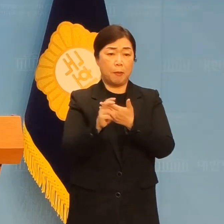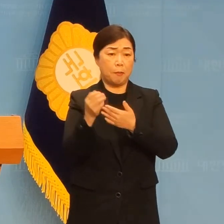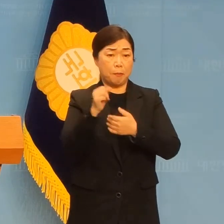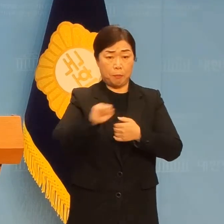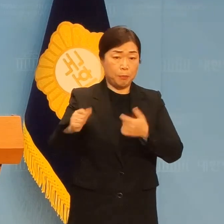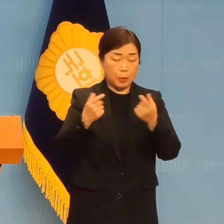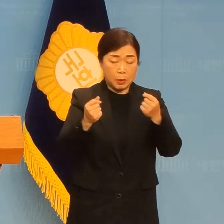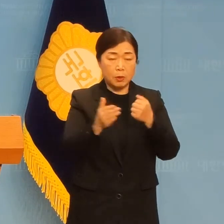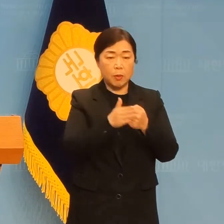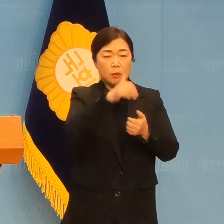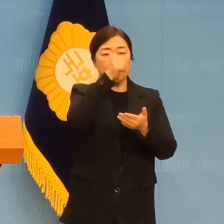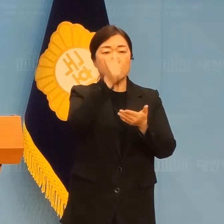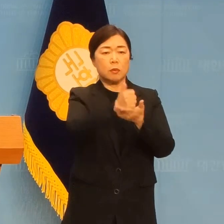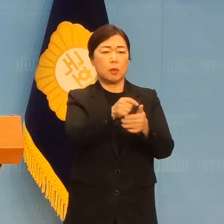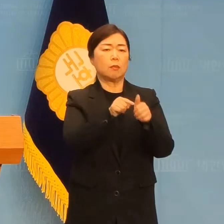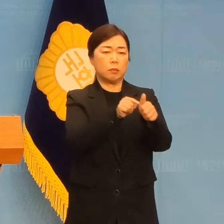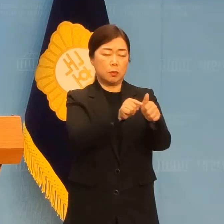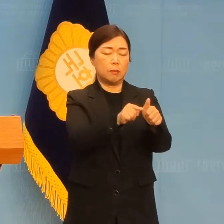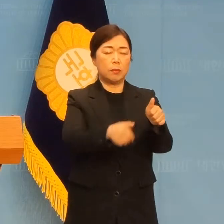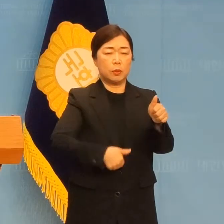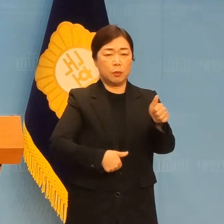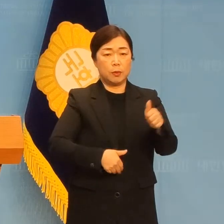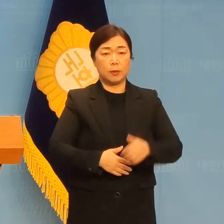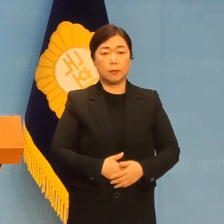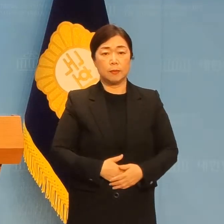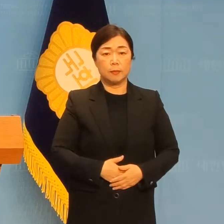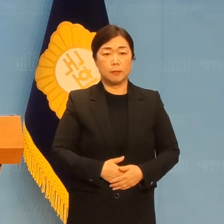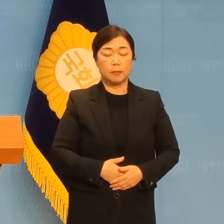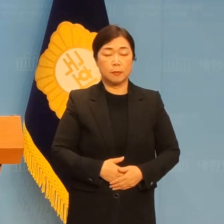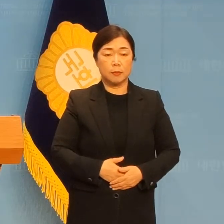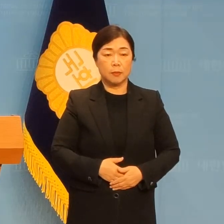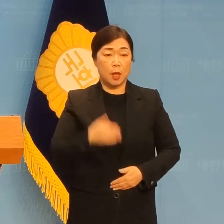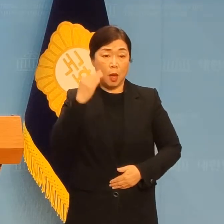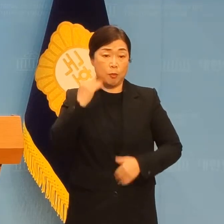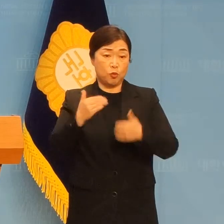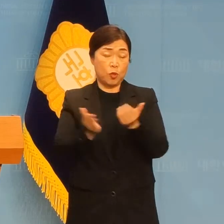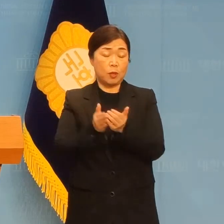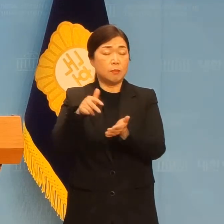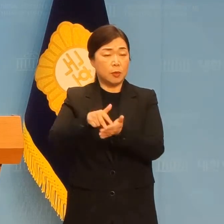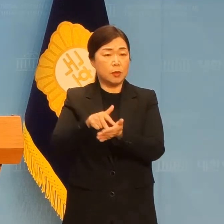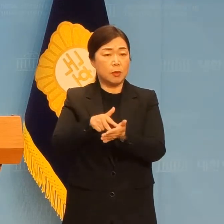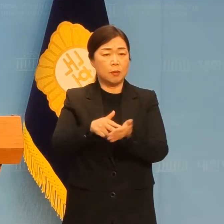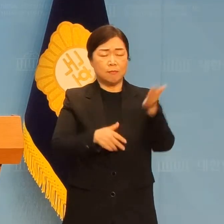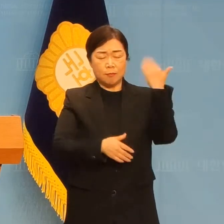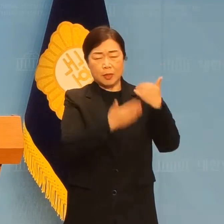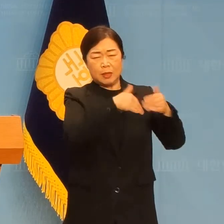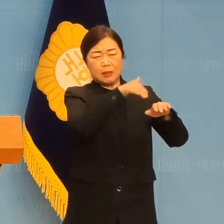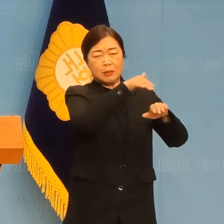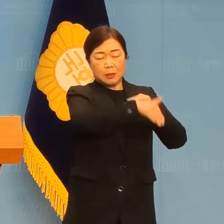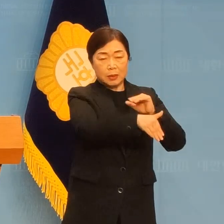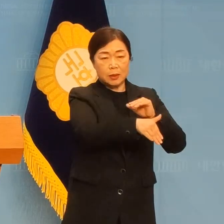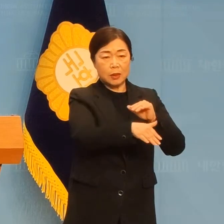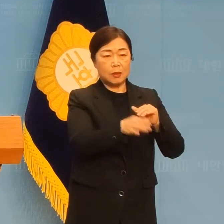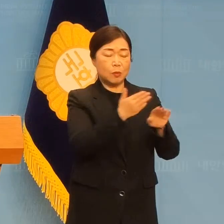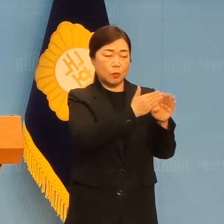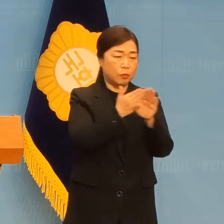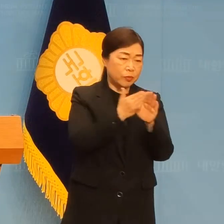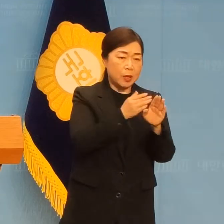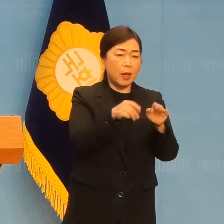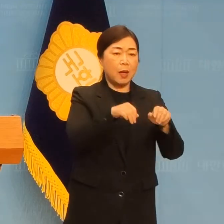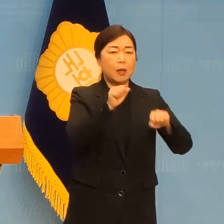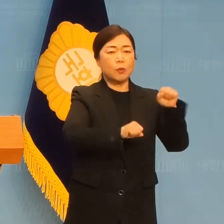죄를 물어야 할 것입니다. 더불어민주당은 이와 같은 구시대적 비선농단과 국기문란